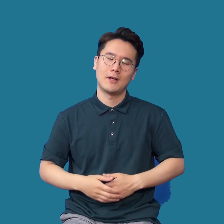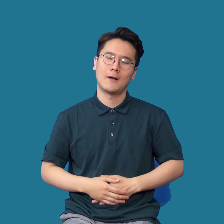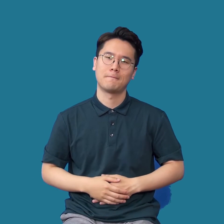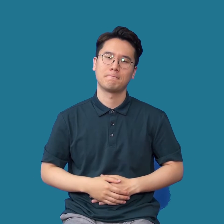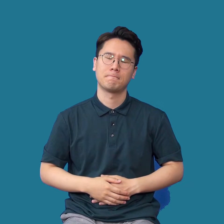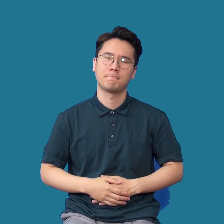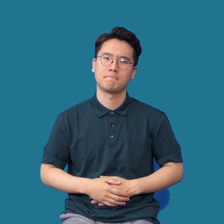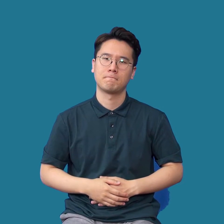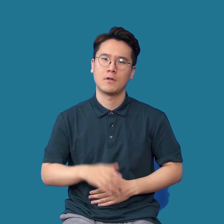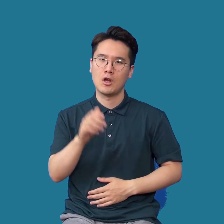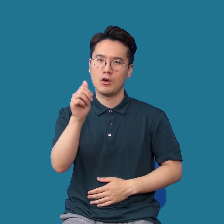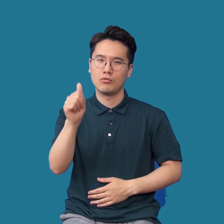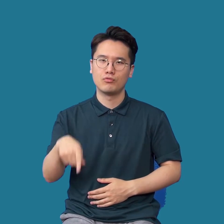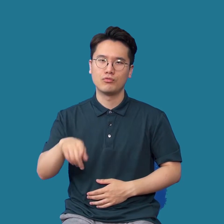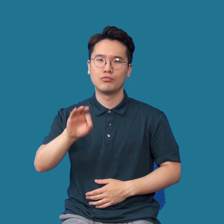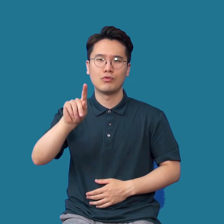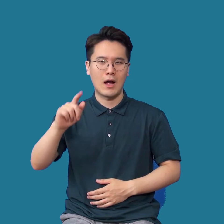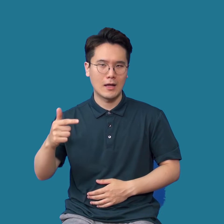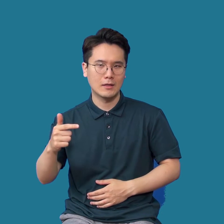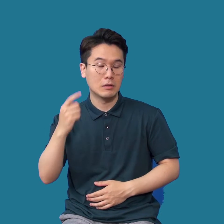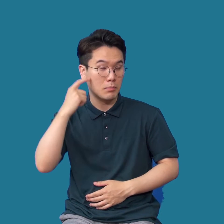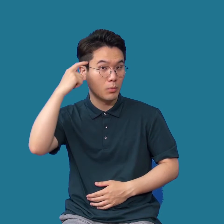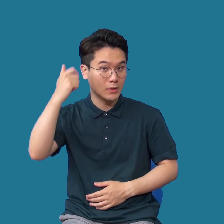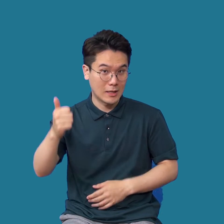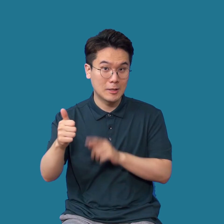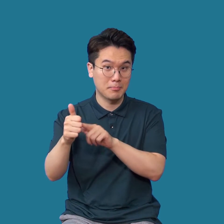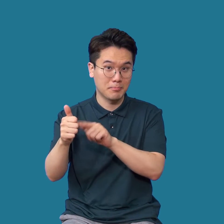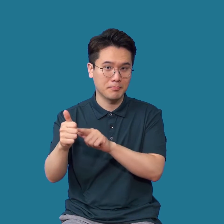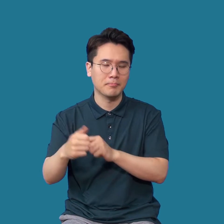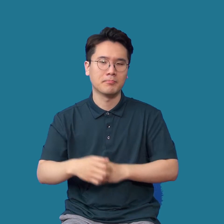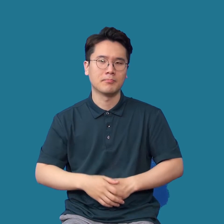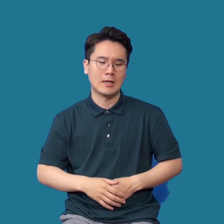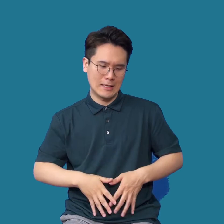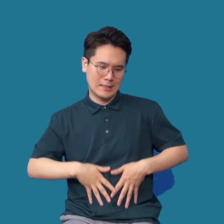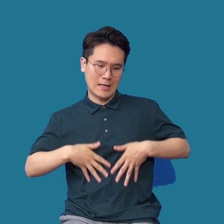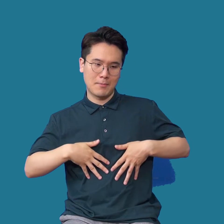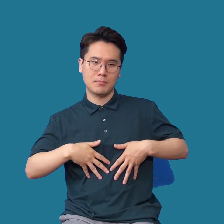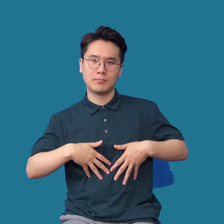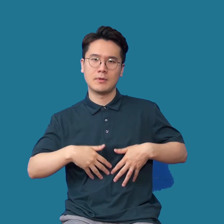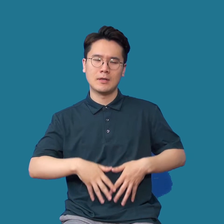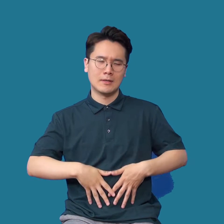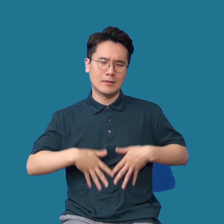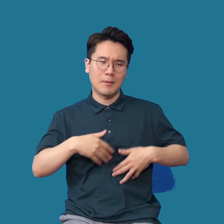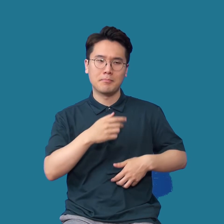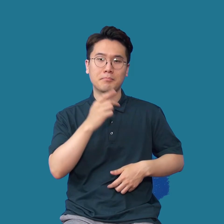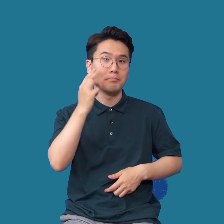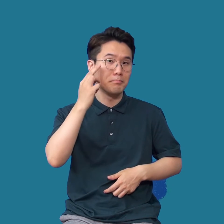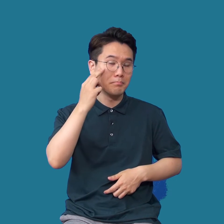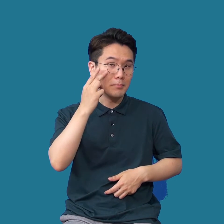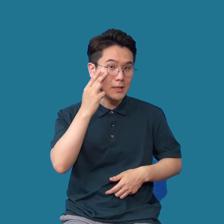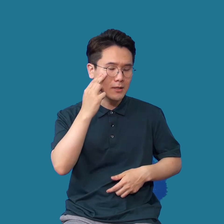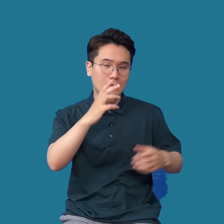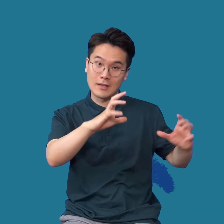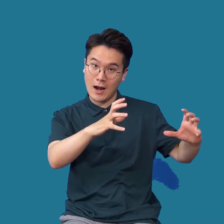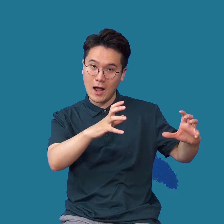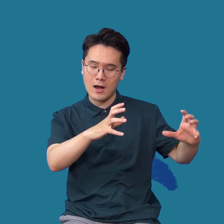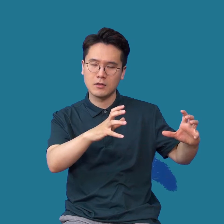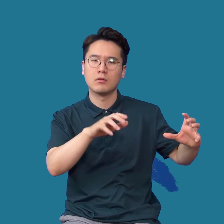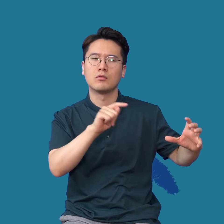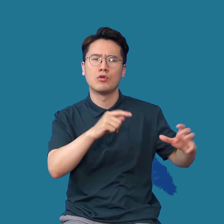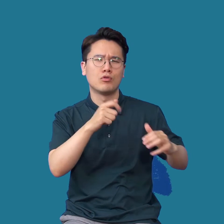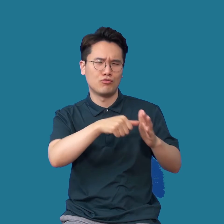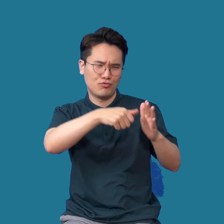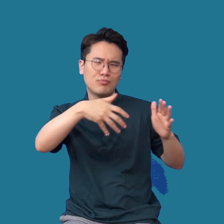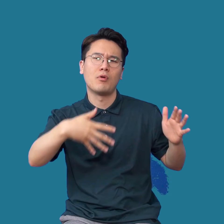후안 카르로스 오르티즈 목사님은 남미에서는 아주 유명한 목사님이고 부흥사입니다. 그분의 교회는 아마